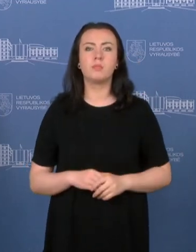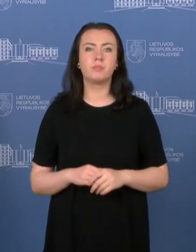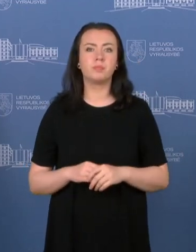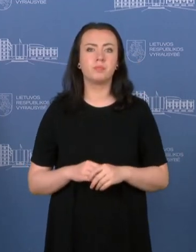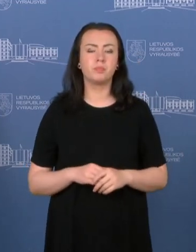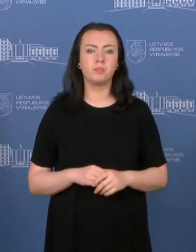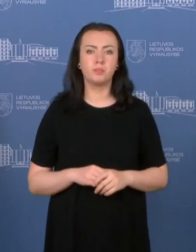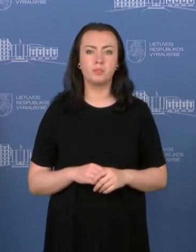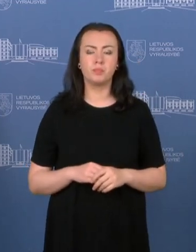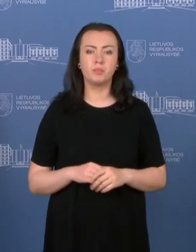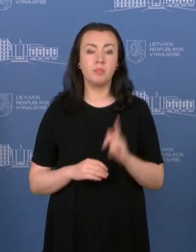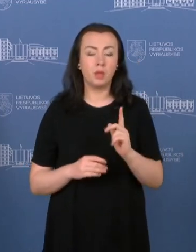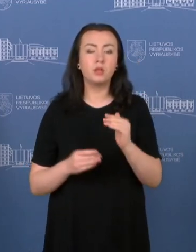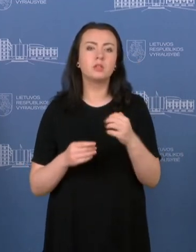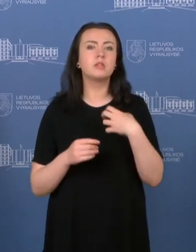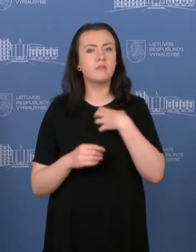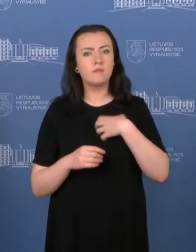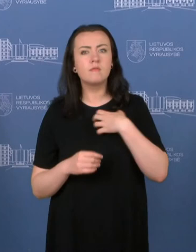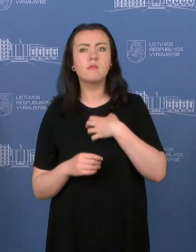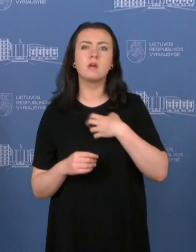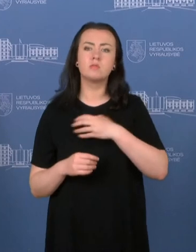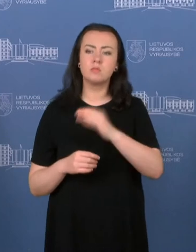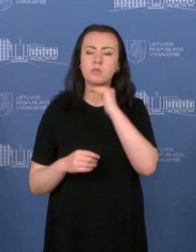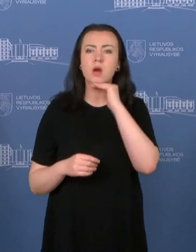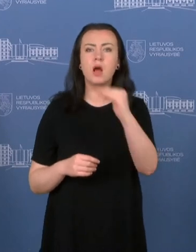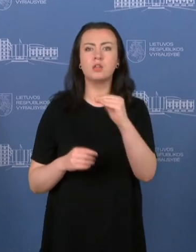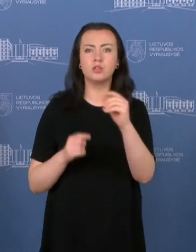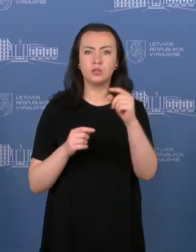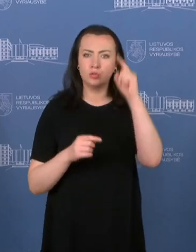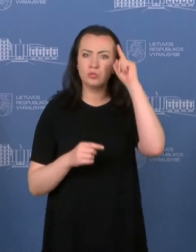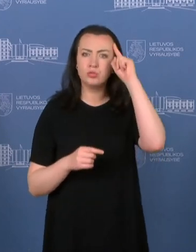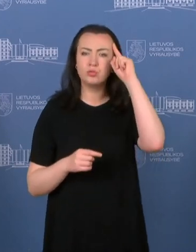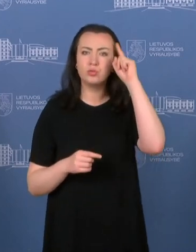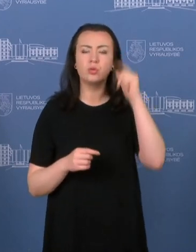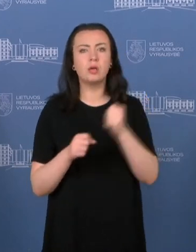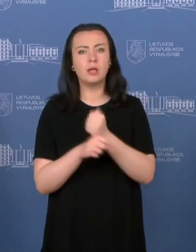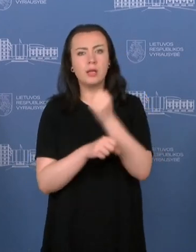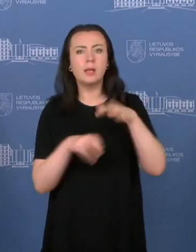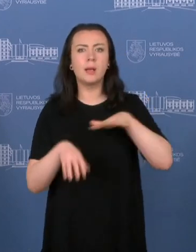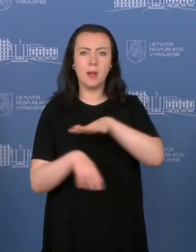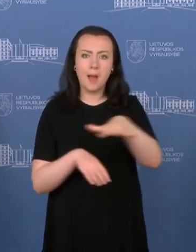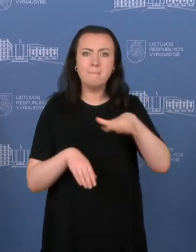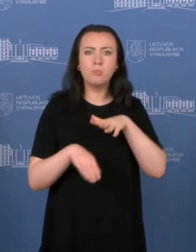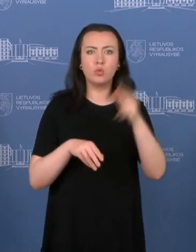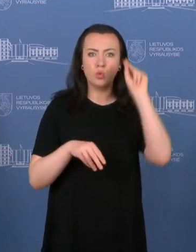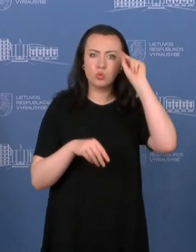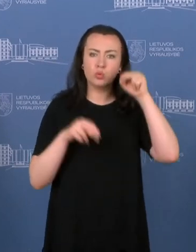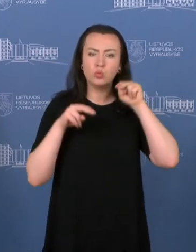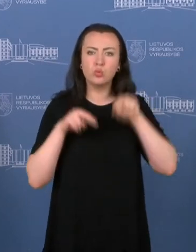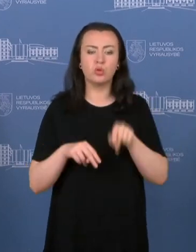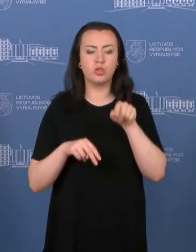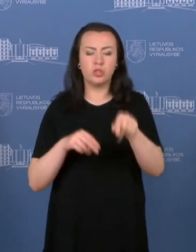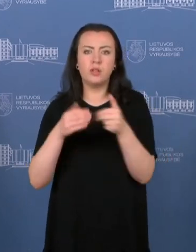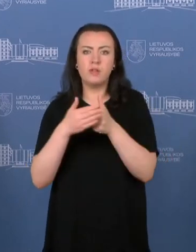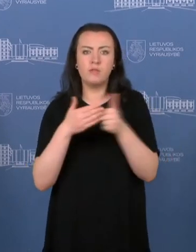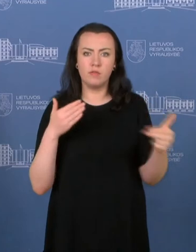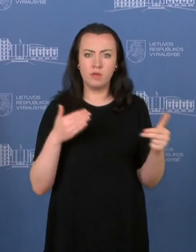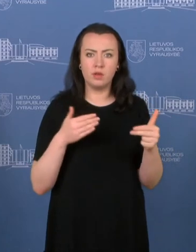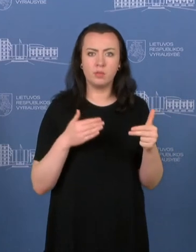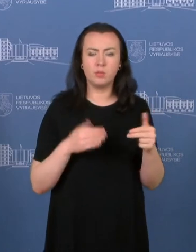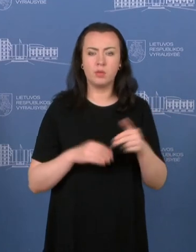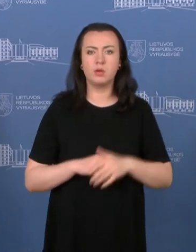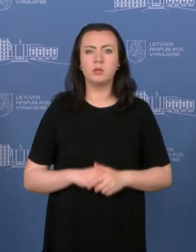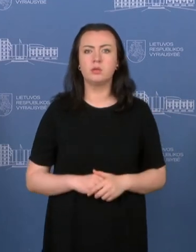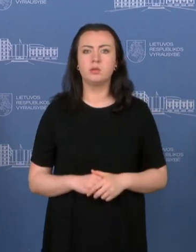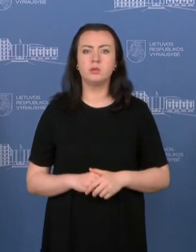aiški žinutė ir motininėms įmonėms, kad reikia investuoti į aplinkosaugą. Šita įmonė buvo neaplenkiama